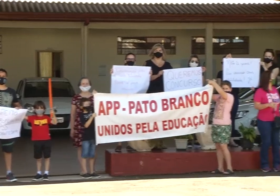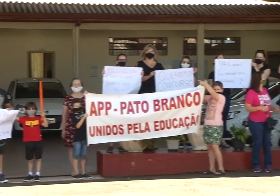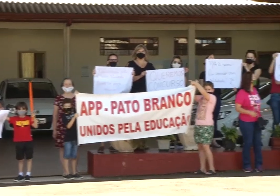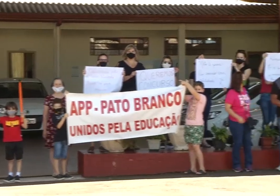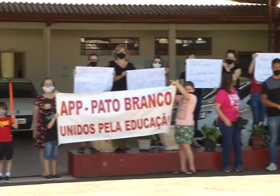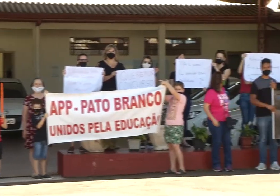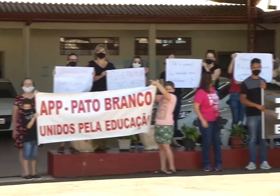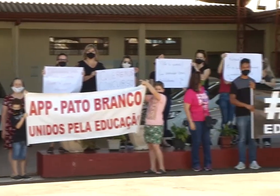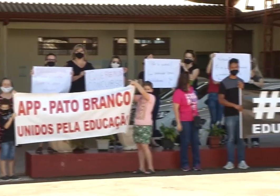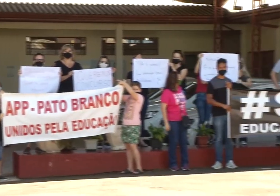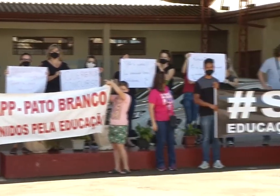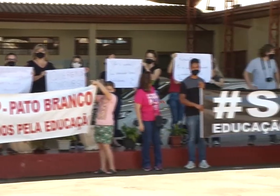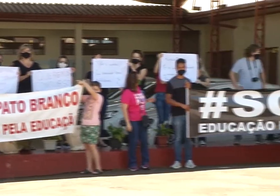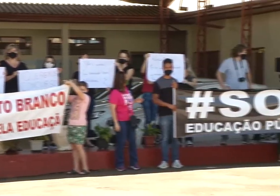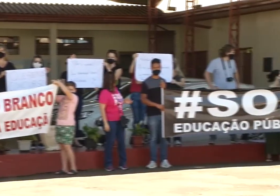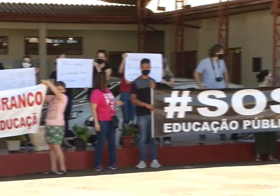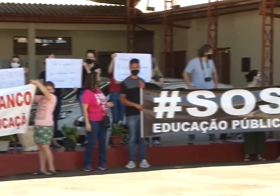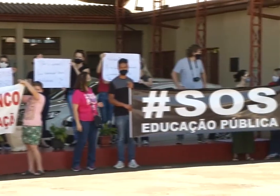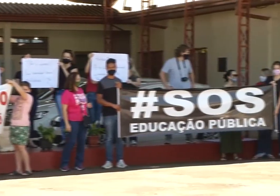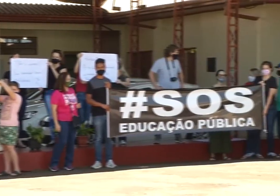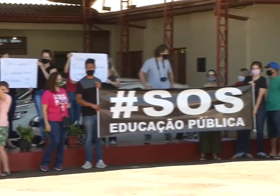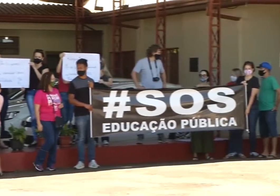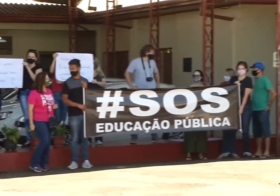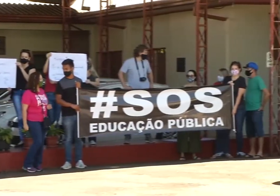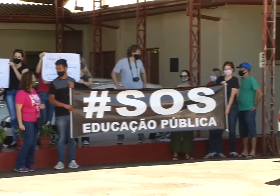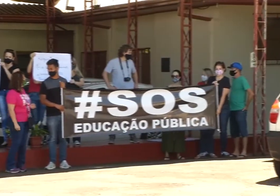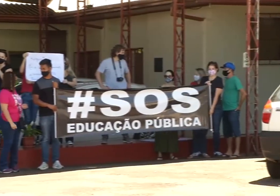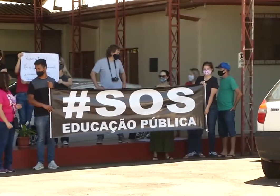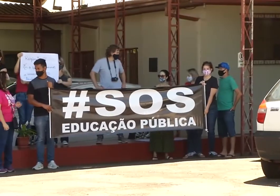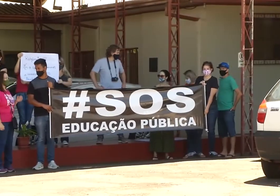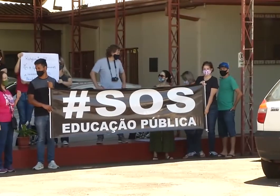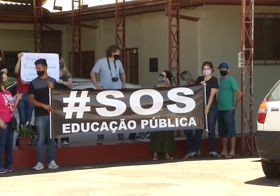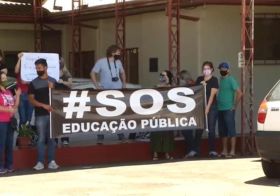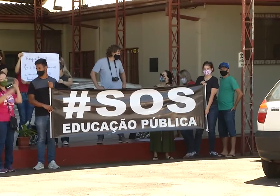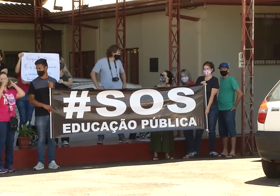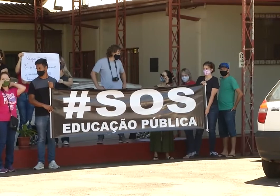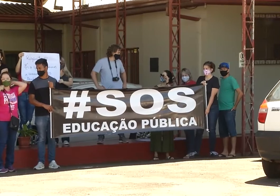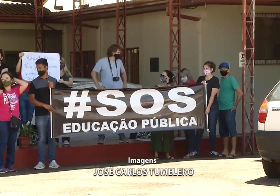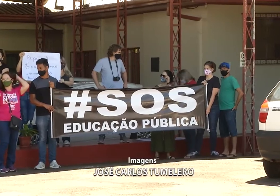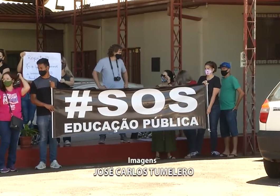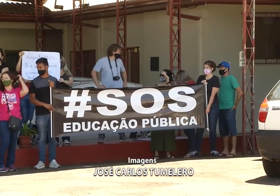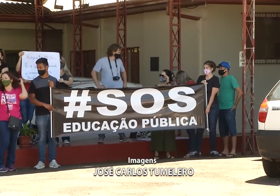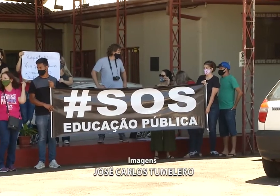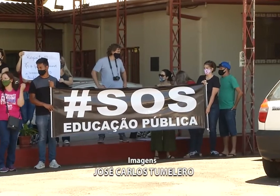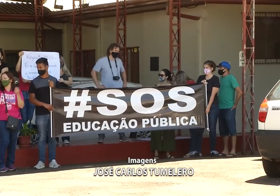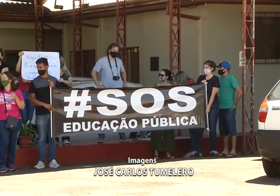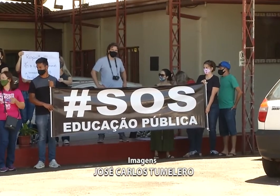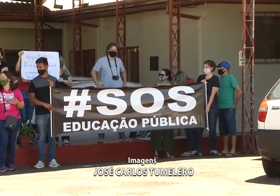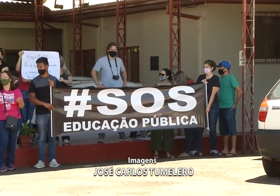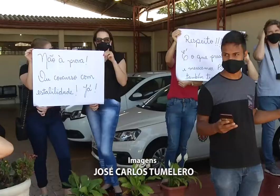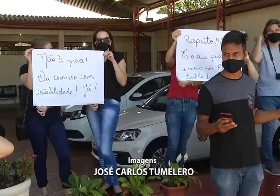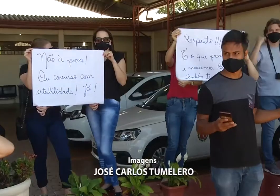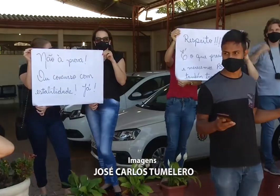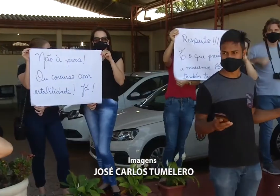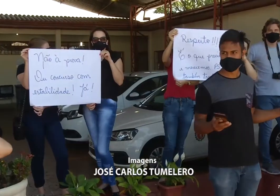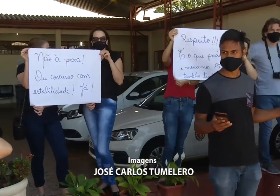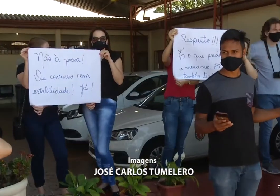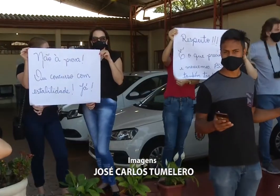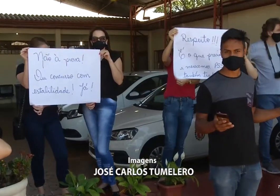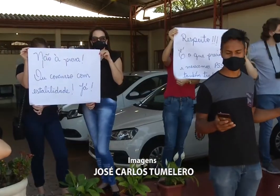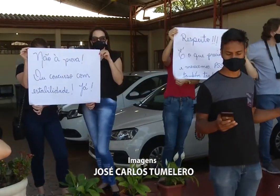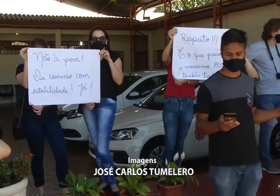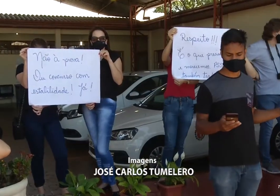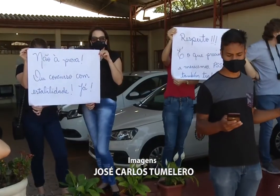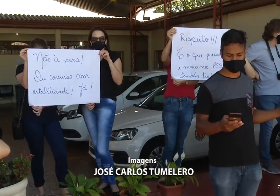O grupo trouxe cartazes e faixas de protestos, exigindo direitos. O ato em Pato Branco foi no pátio do Núcleo Regional de